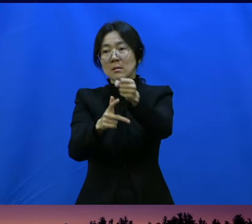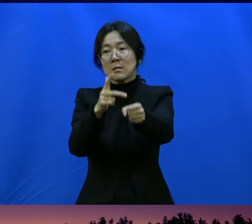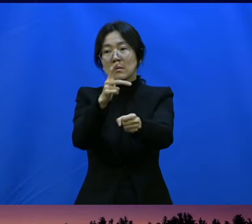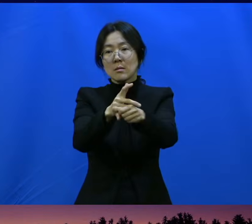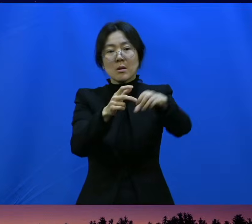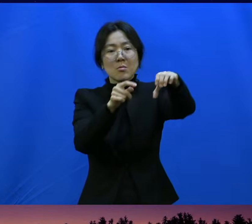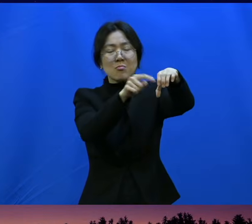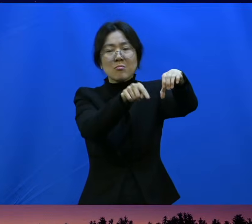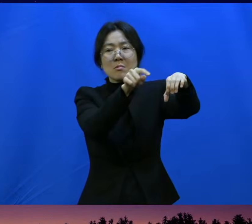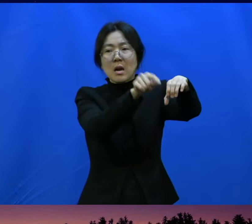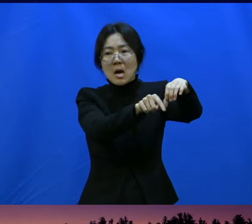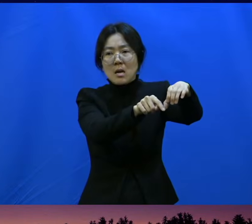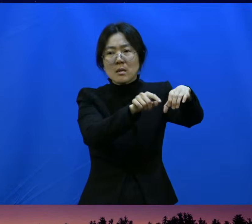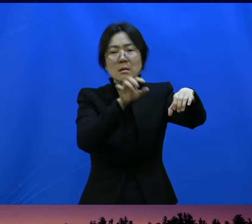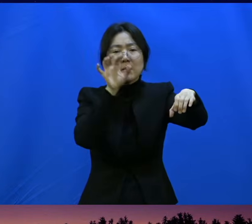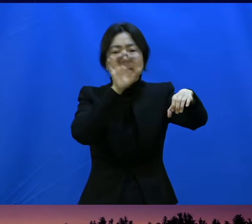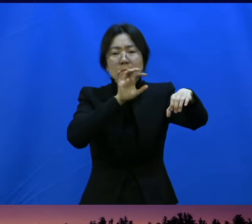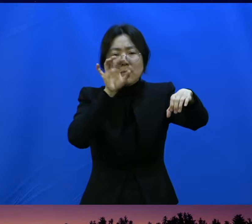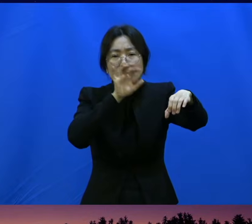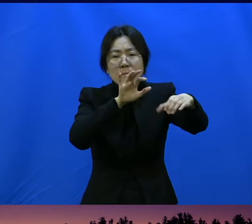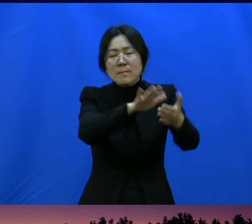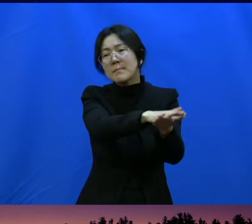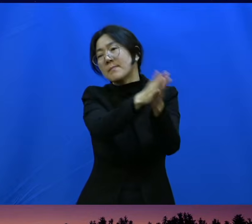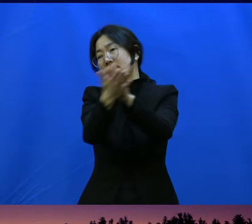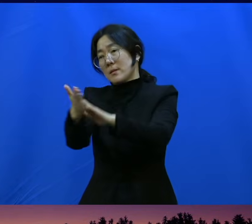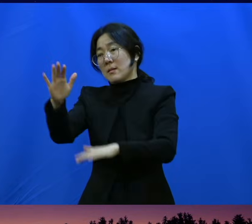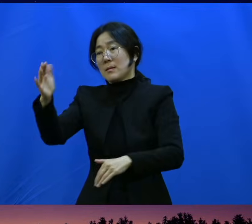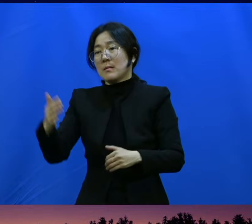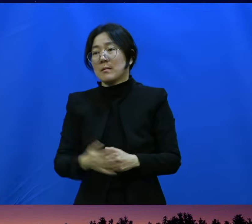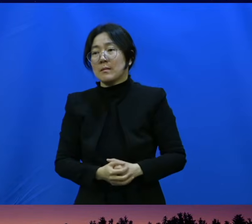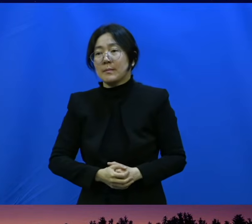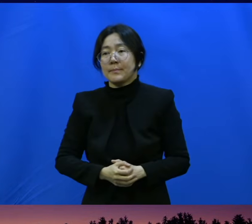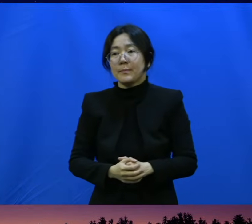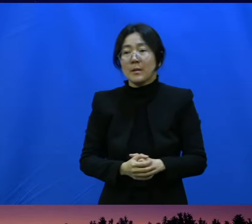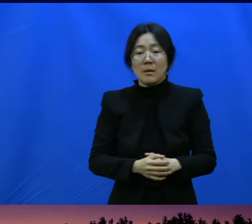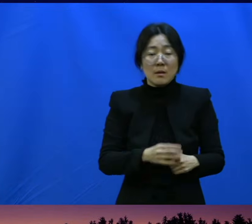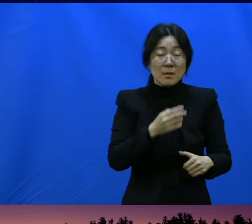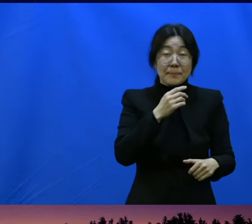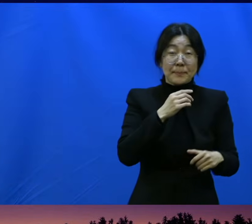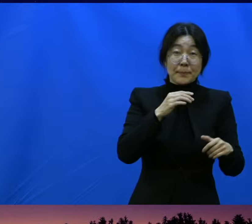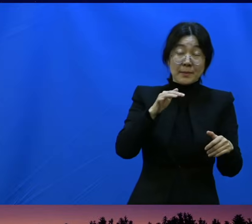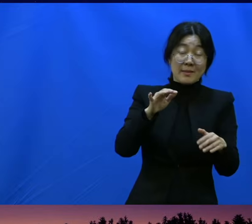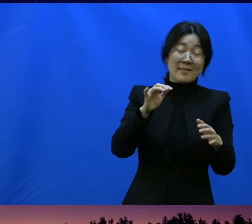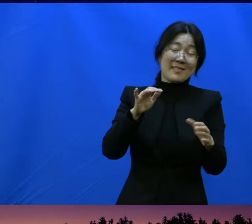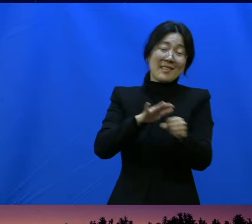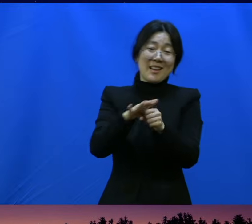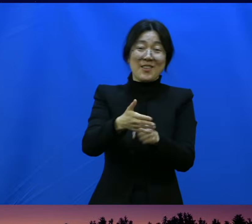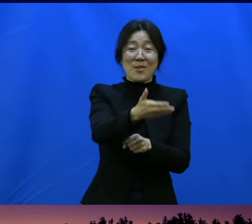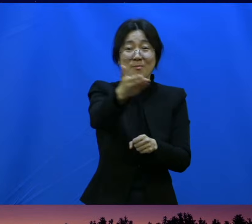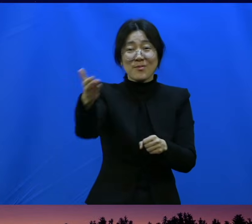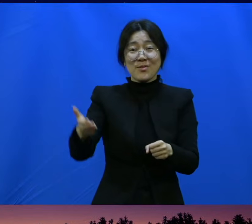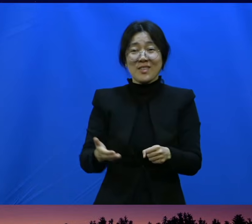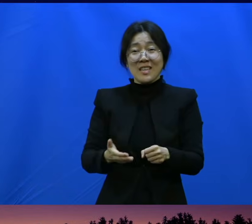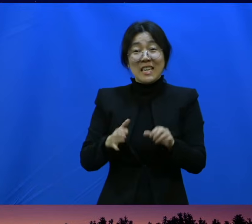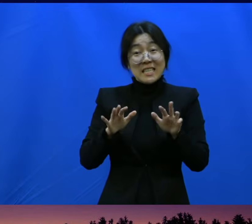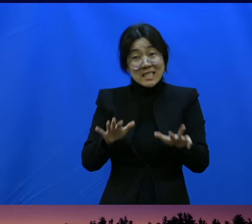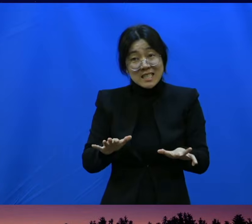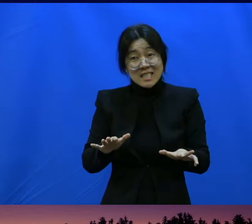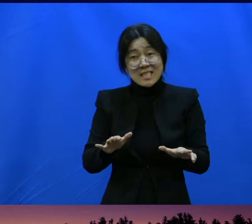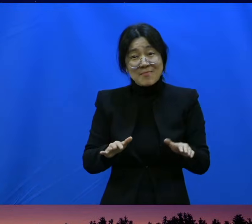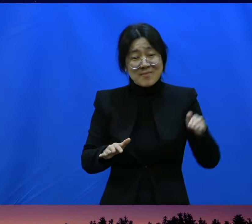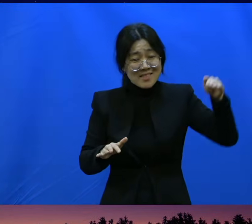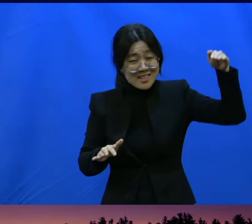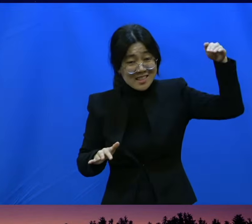사람들이 갖추어지게 된 것입니다. 사랑하는 성도 여러분, 오늘 우리의 인생 가운데 혹시 내리막길로